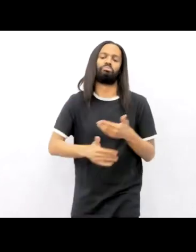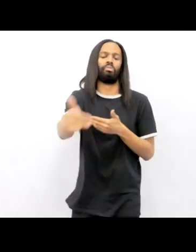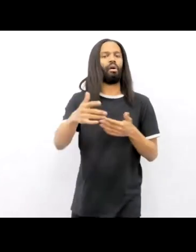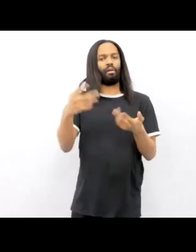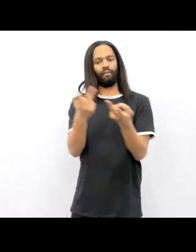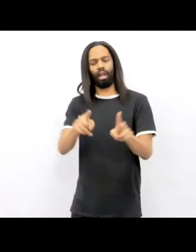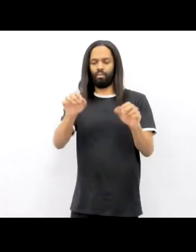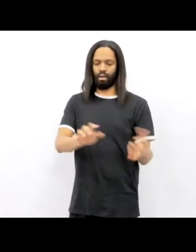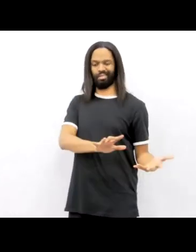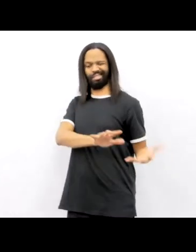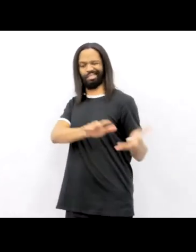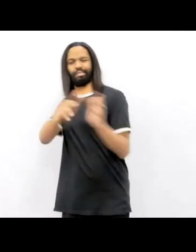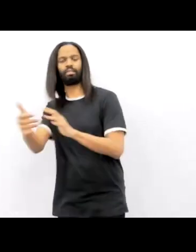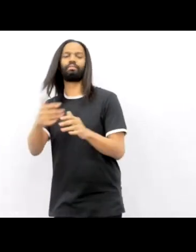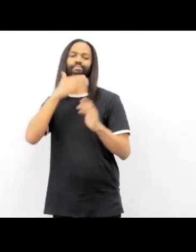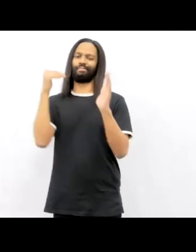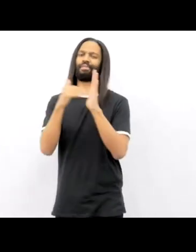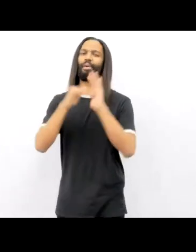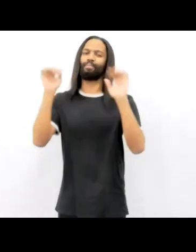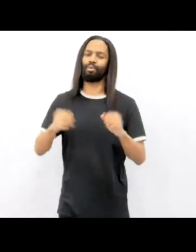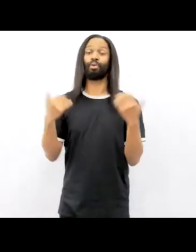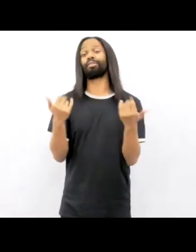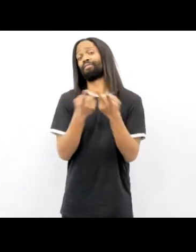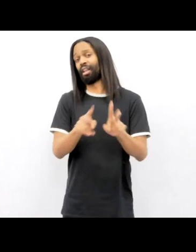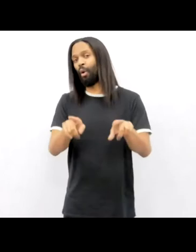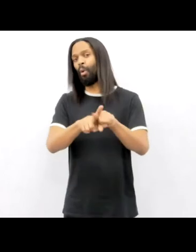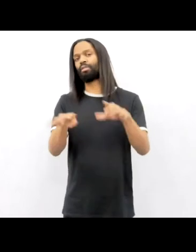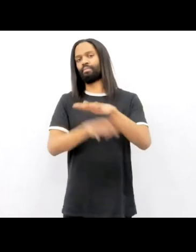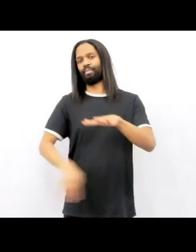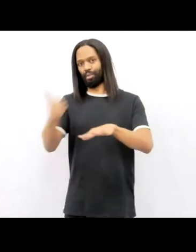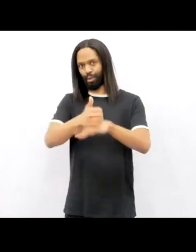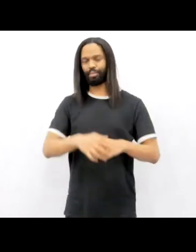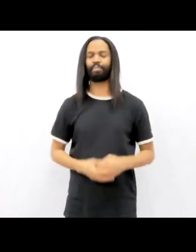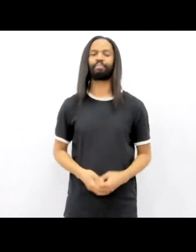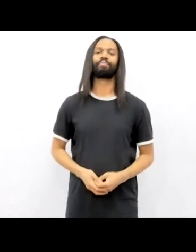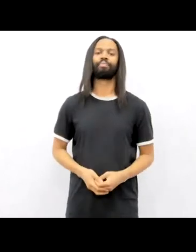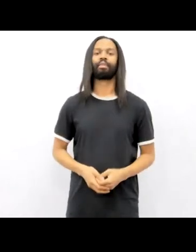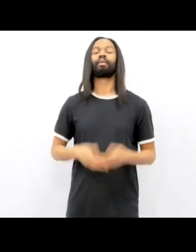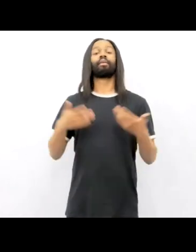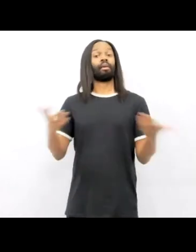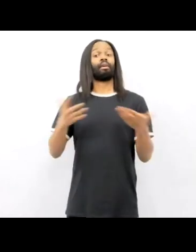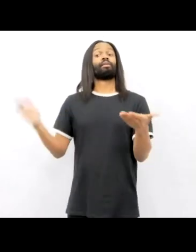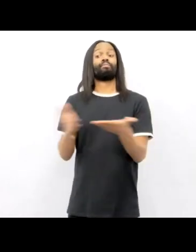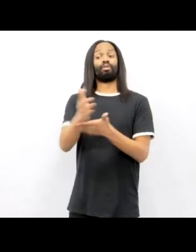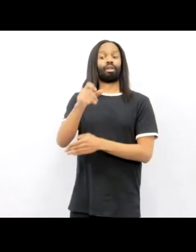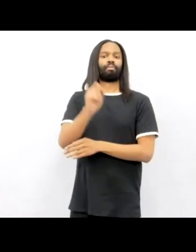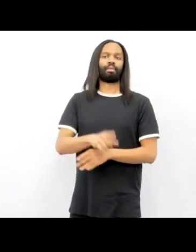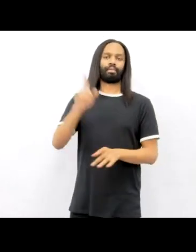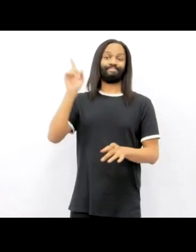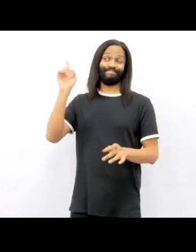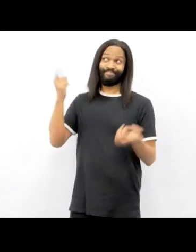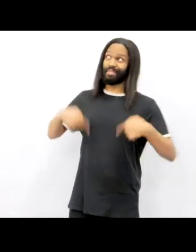la ville et de la métropole. C'est aussi un projet qui va croiser une ambition de l'État, qui est